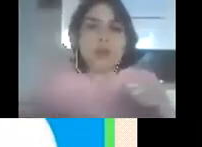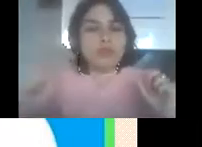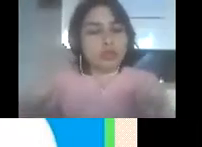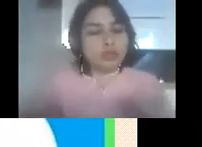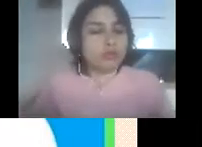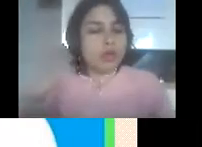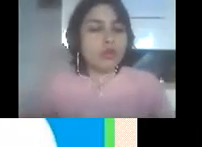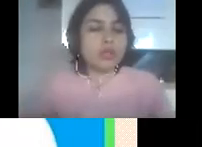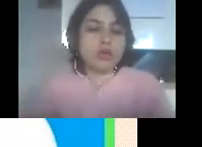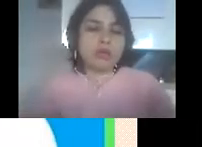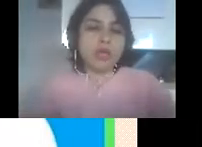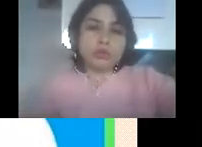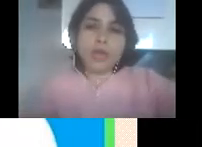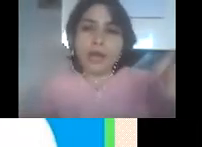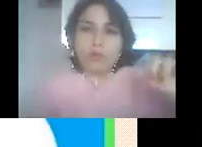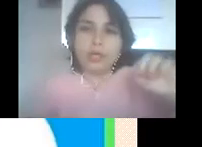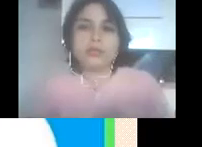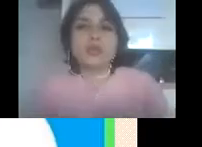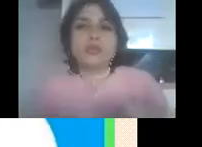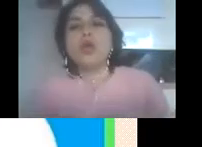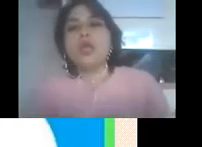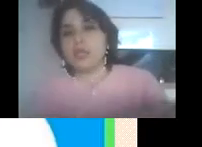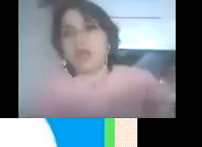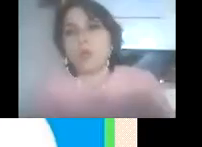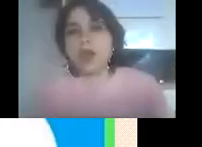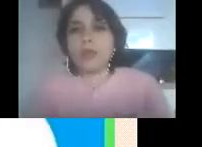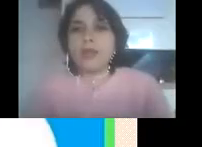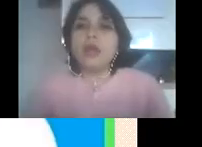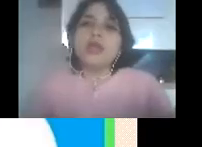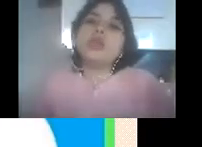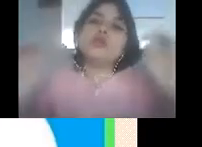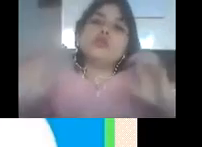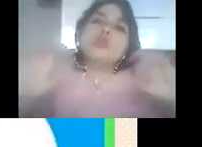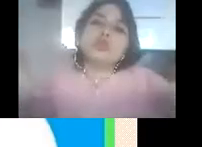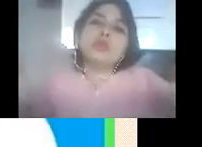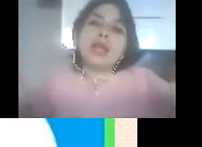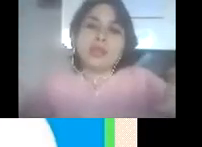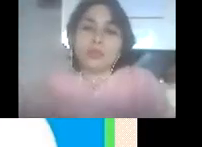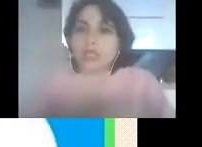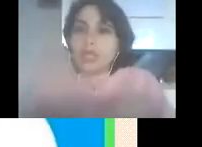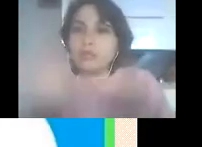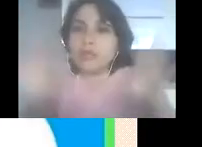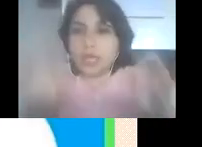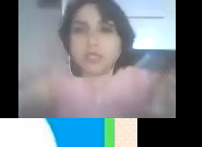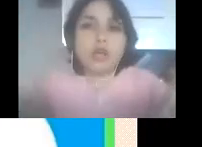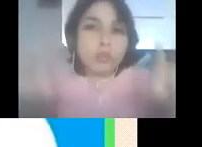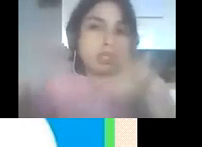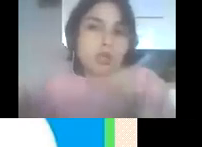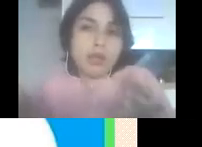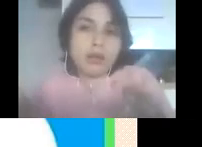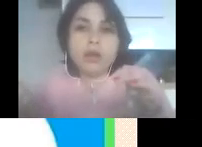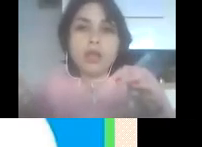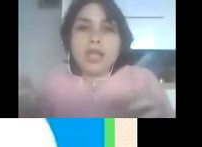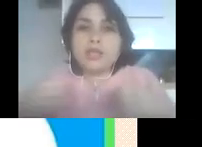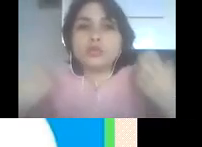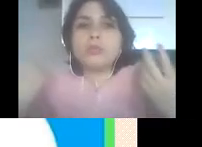Por ejemplo, si nosotros vamos y cortamos un árbol, ¿cierto? Y sacamos la madera y construimos una casa, pero sin intervenirla, así tal como salió